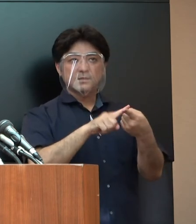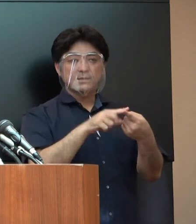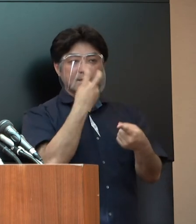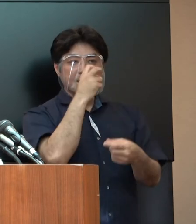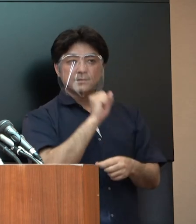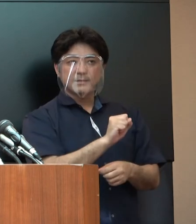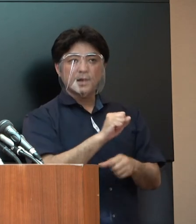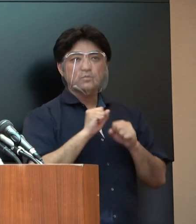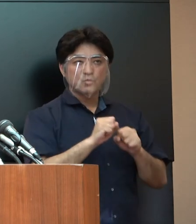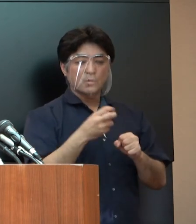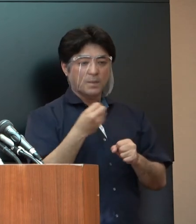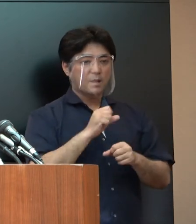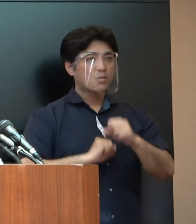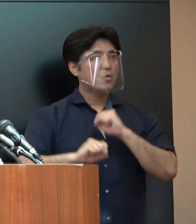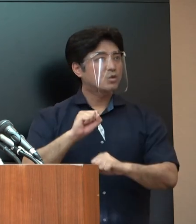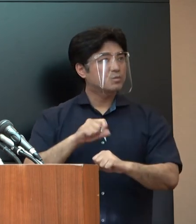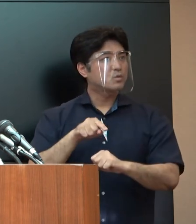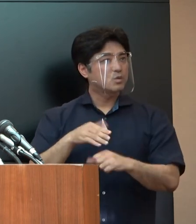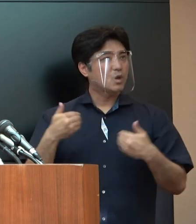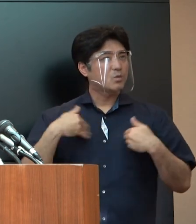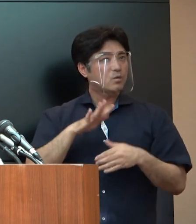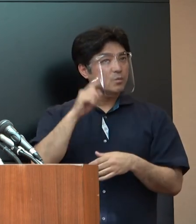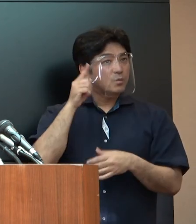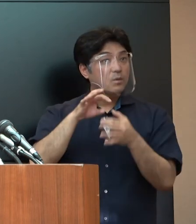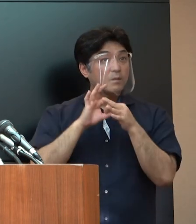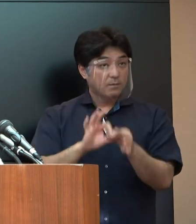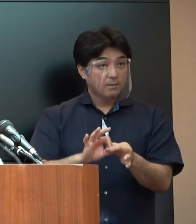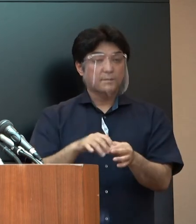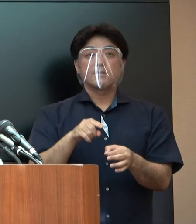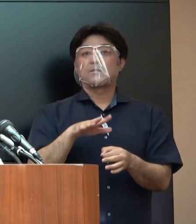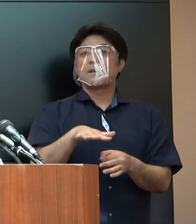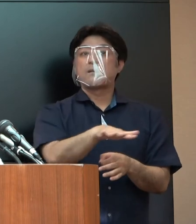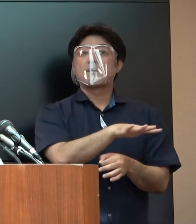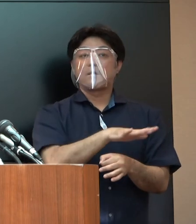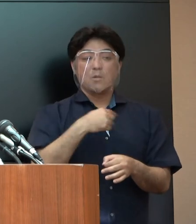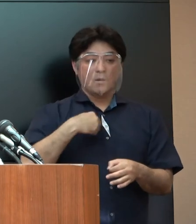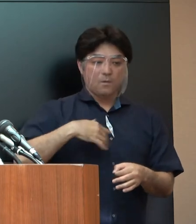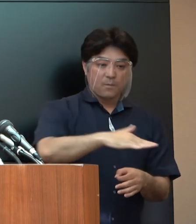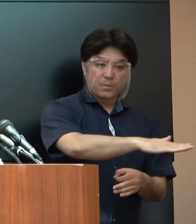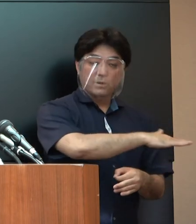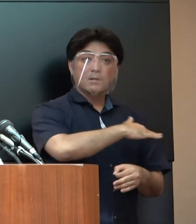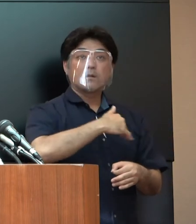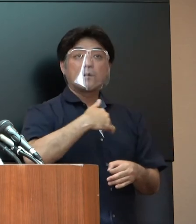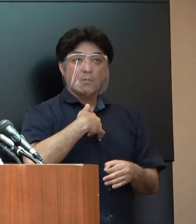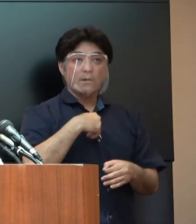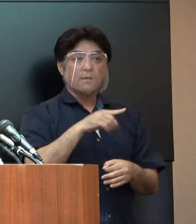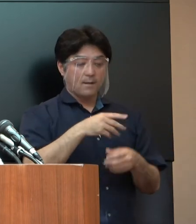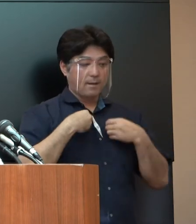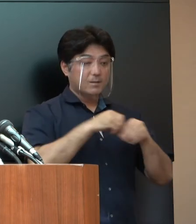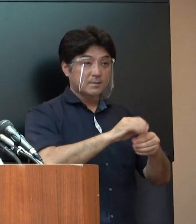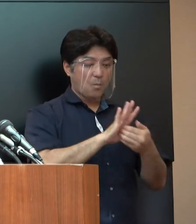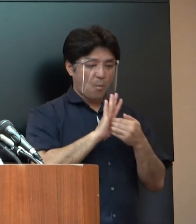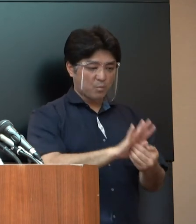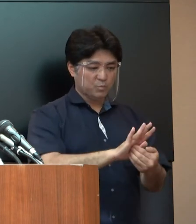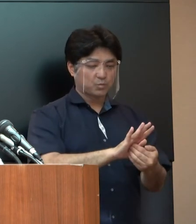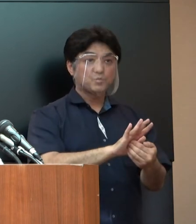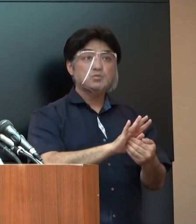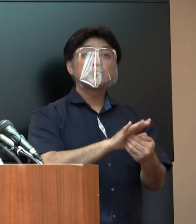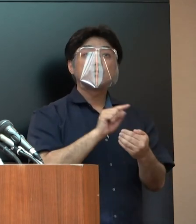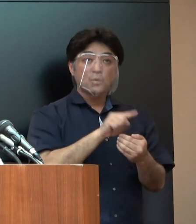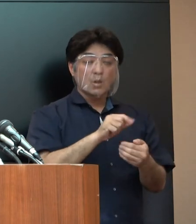査を進めていったり取り組みを進めていくということについて、我々がその感染拡大を抑えてい